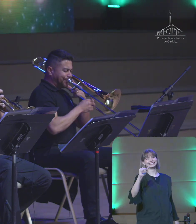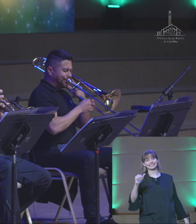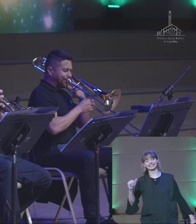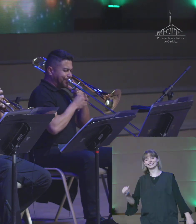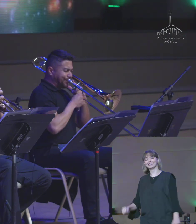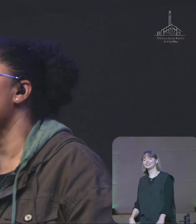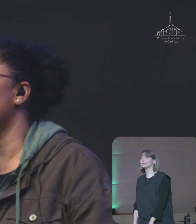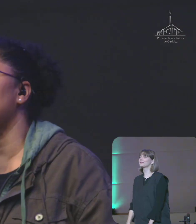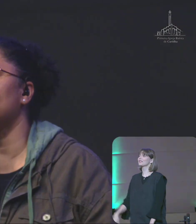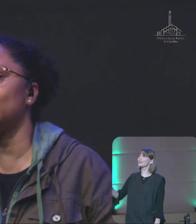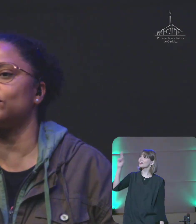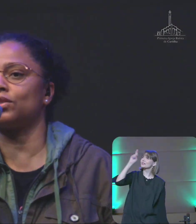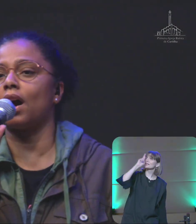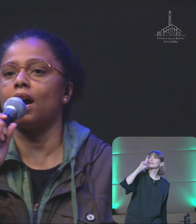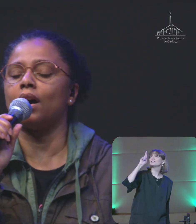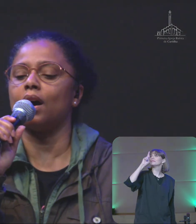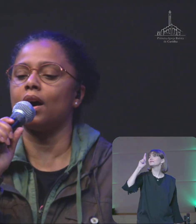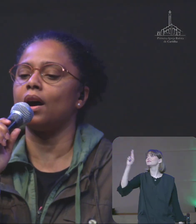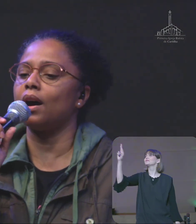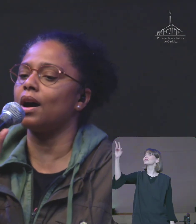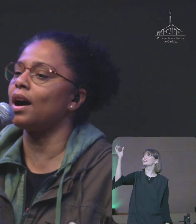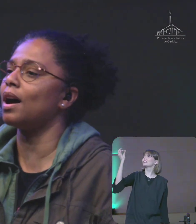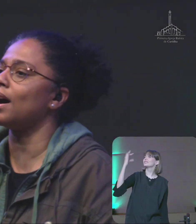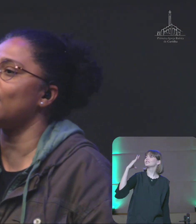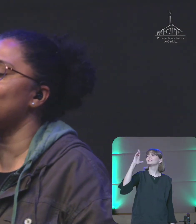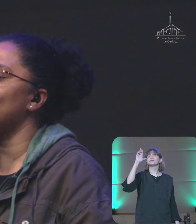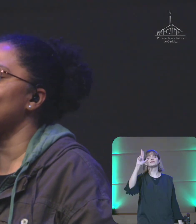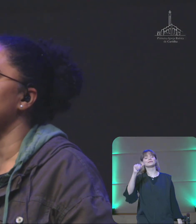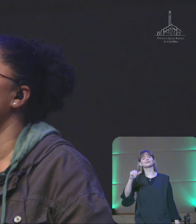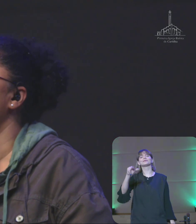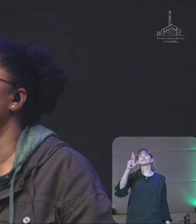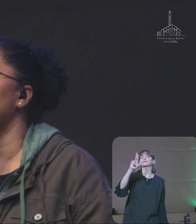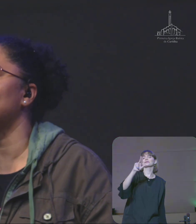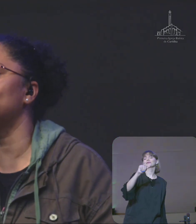O Senhor nunca me deixou.